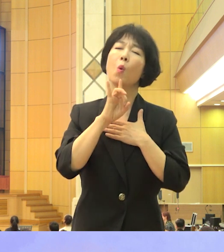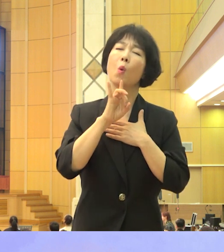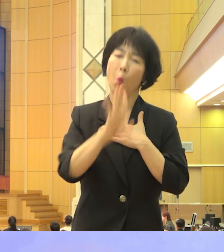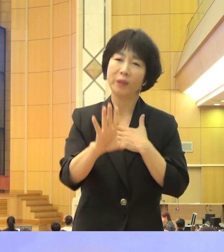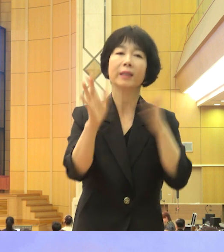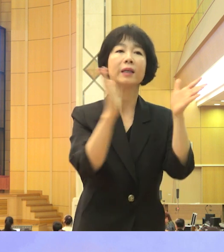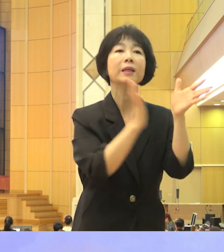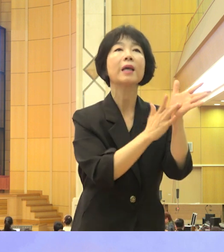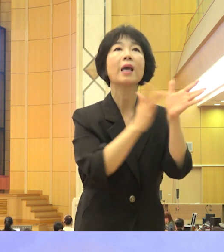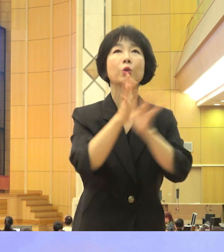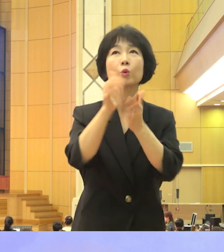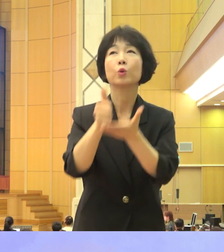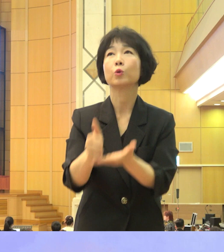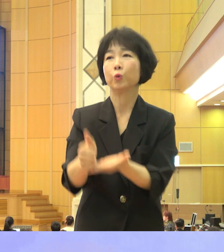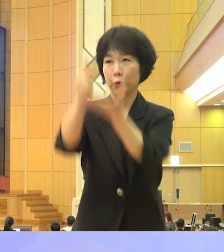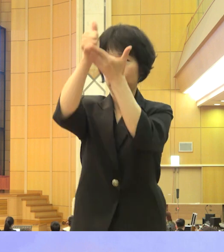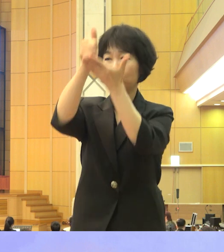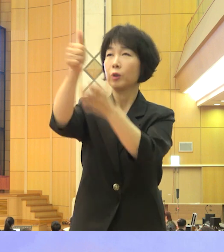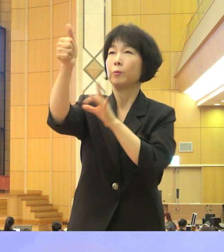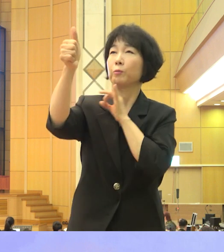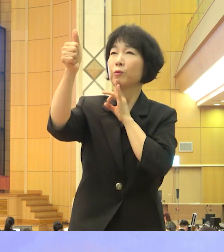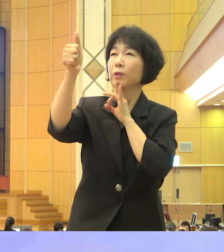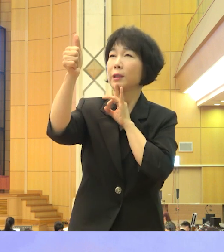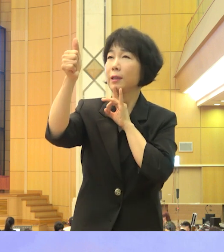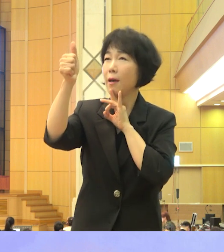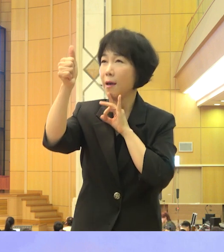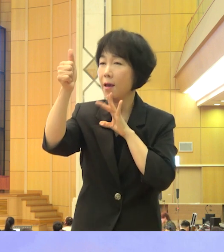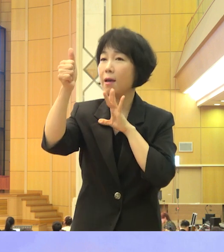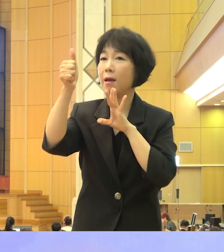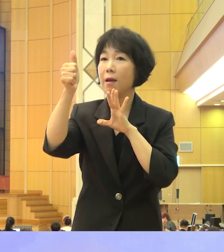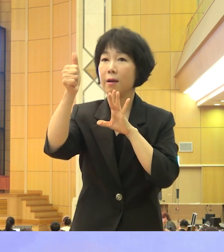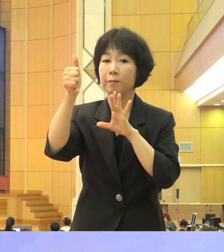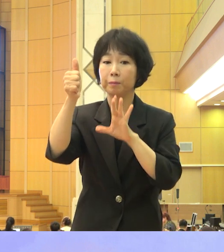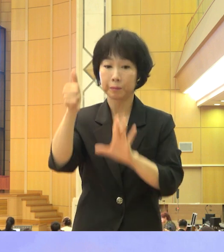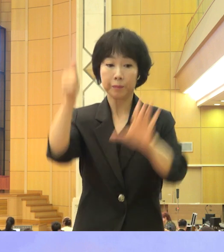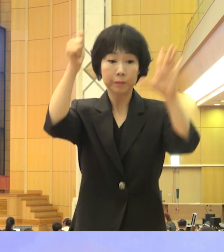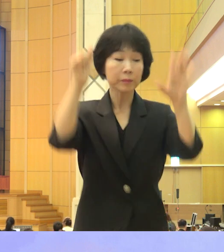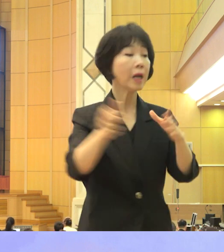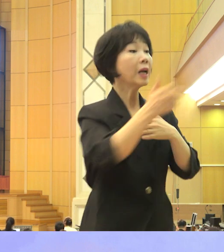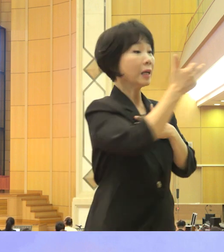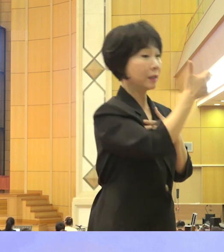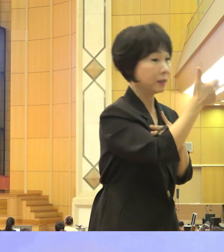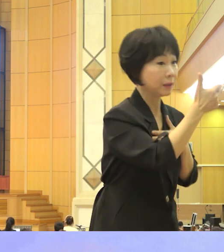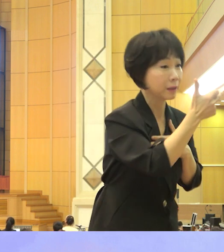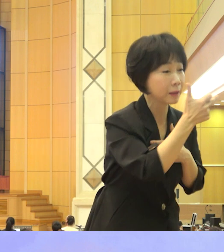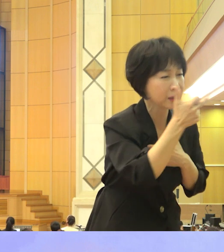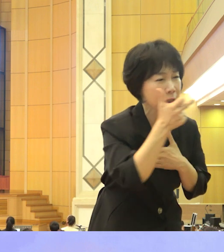오직 예수 크신 계획 다 볼 수도 없고